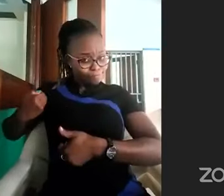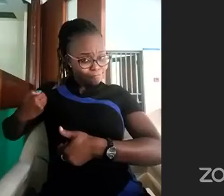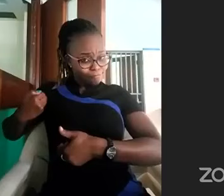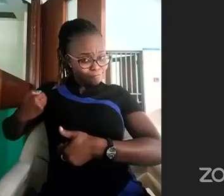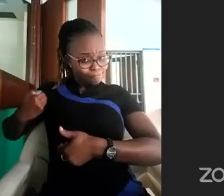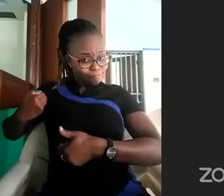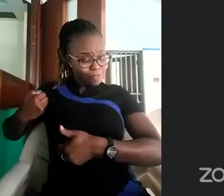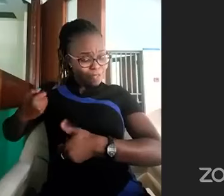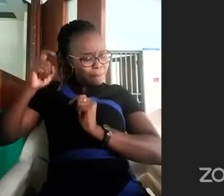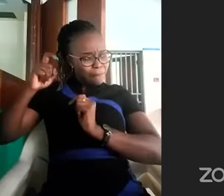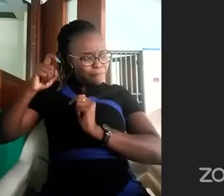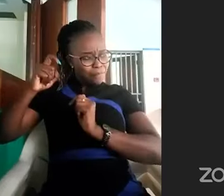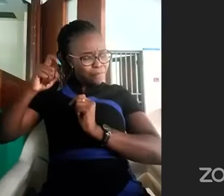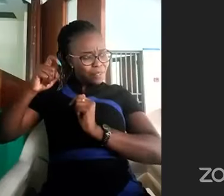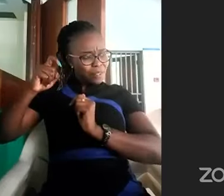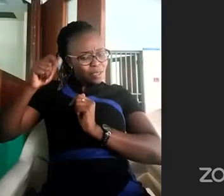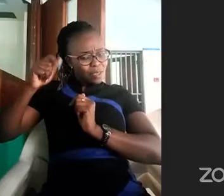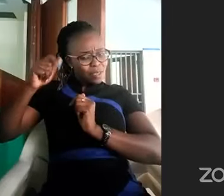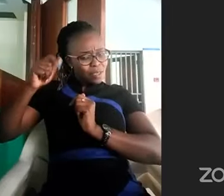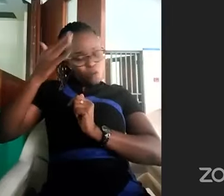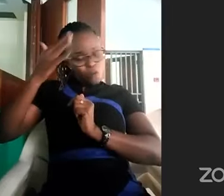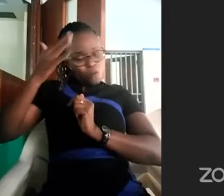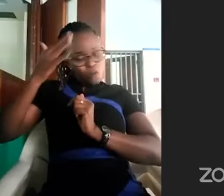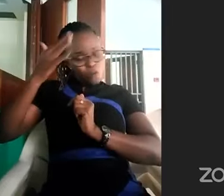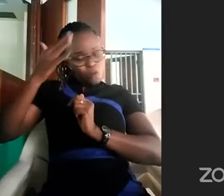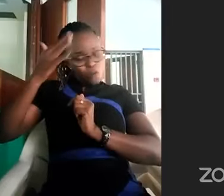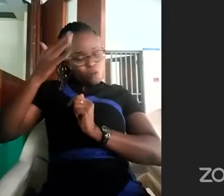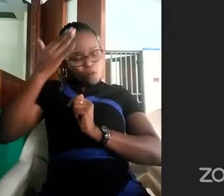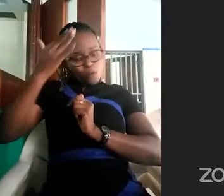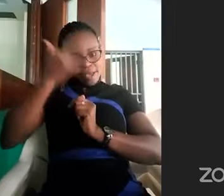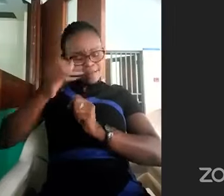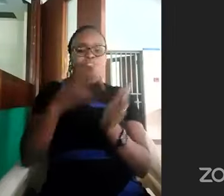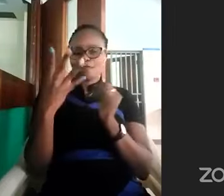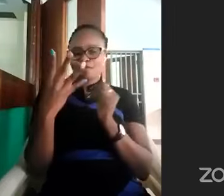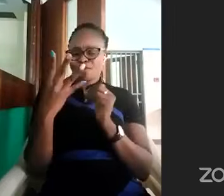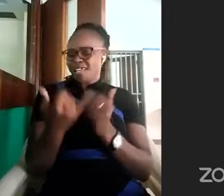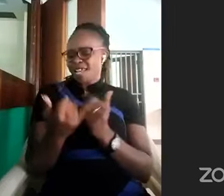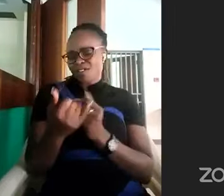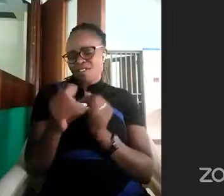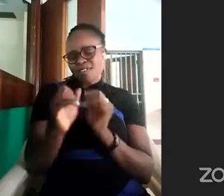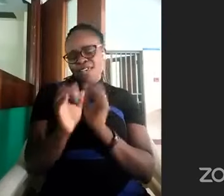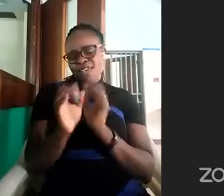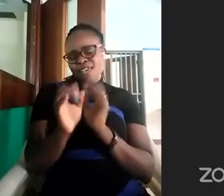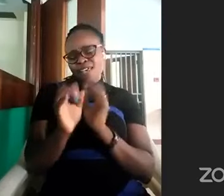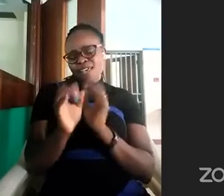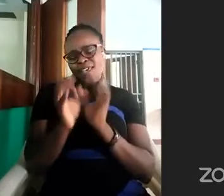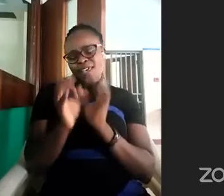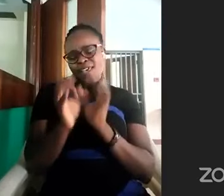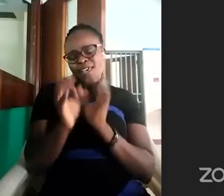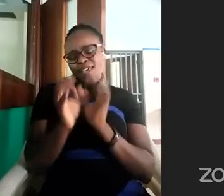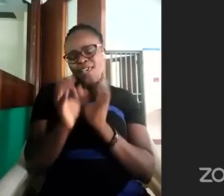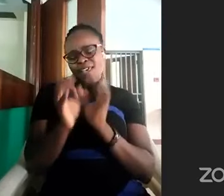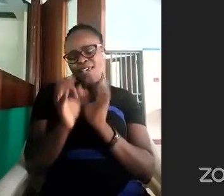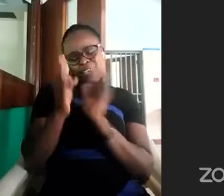tunawasaidia kukua na mental health. Kwa sababu mtu ukiambiwa hivyo unakuja chini. Mimi kama cancer survivor ninaendanga mpaka